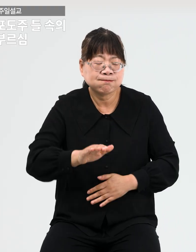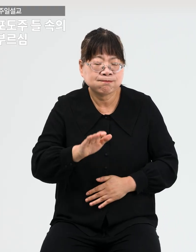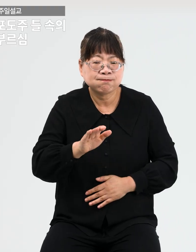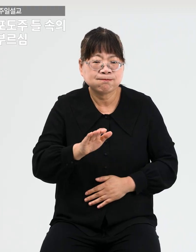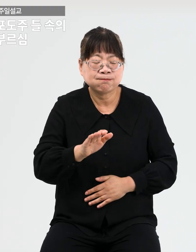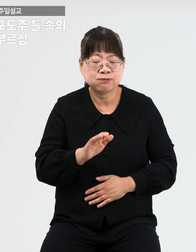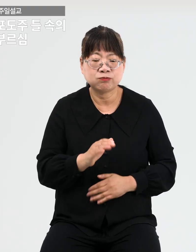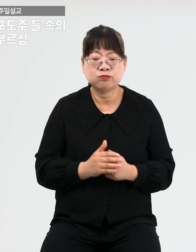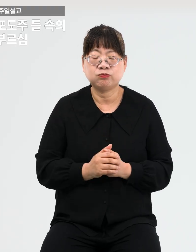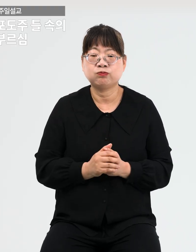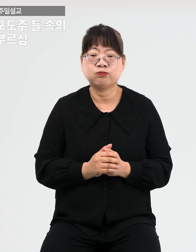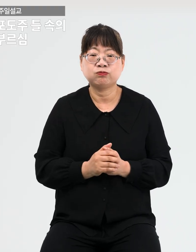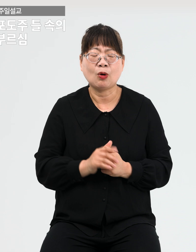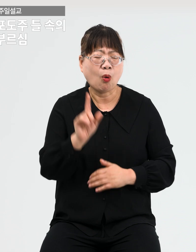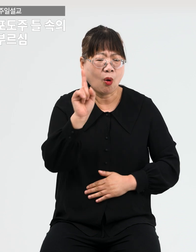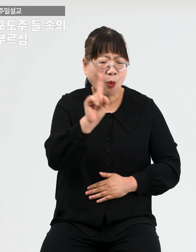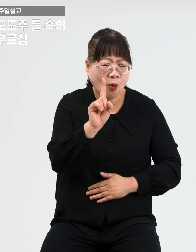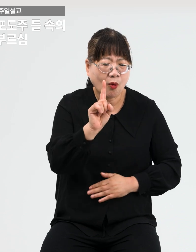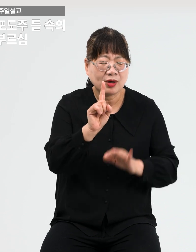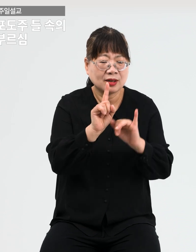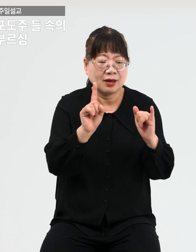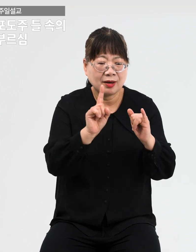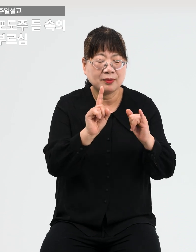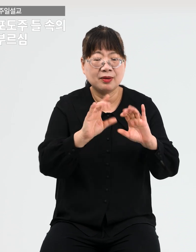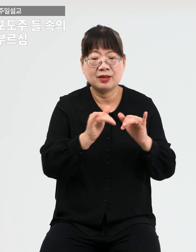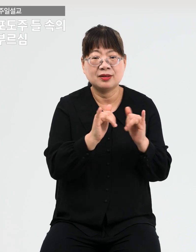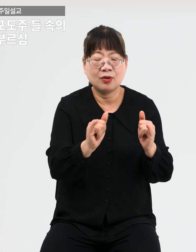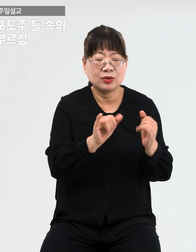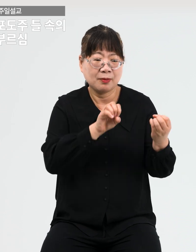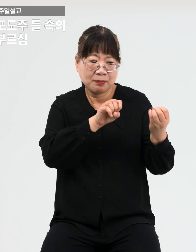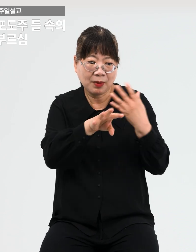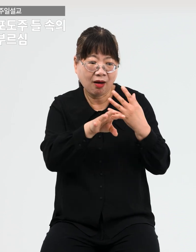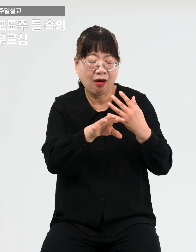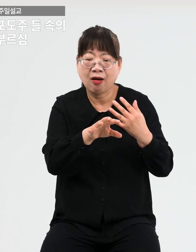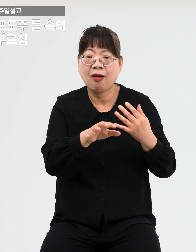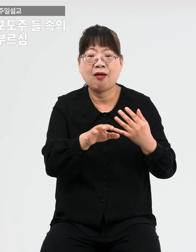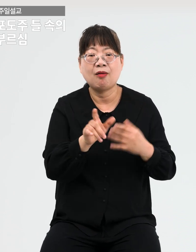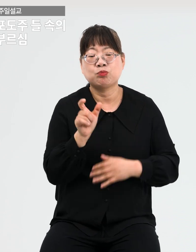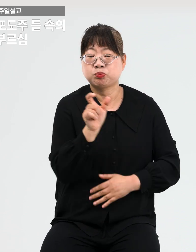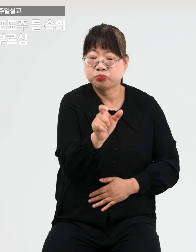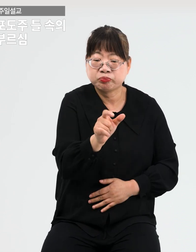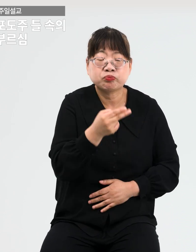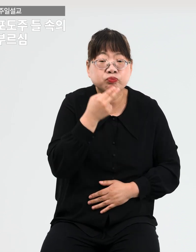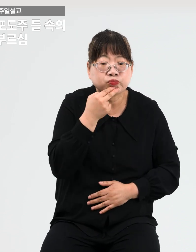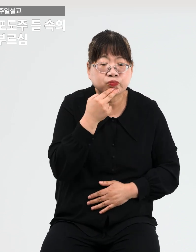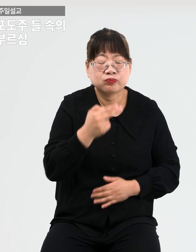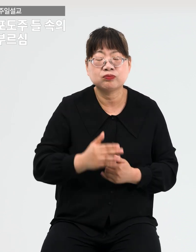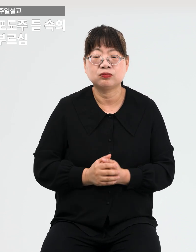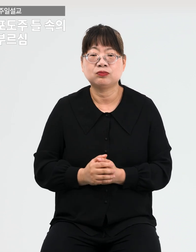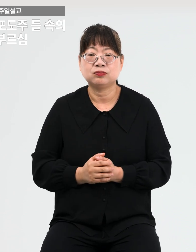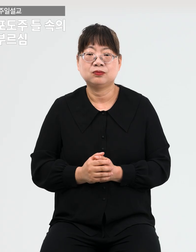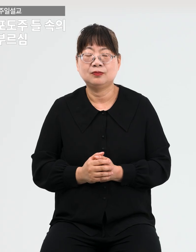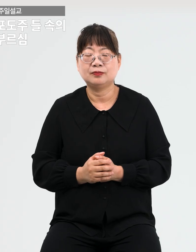백성들의 대꾸도 반응도 기록되어 있지 않습니다.